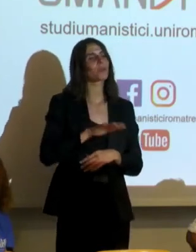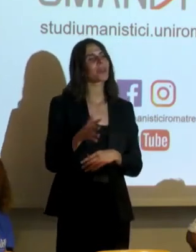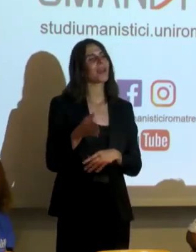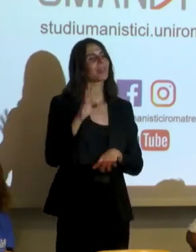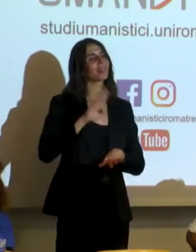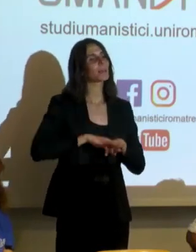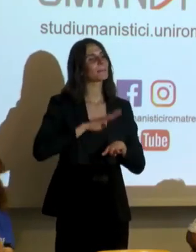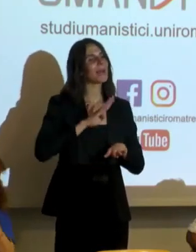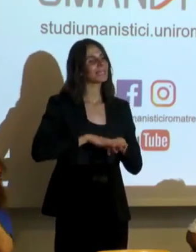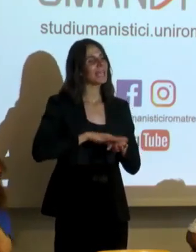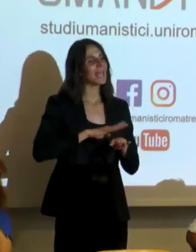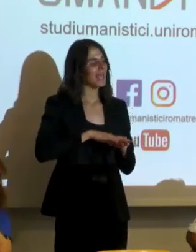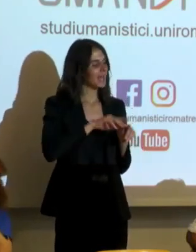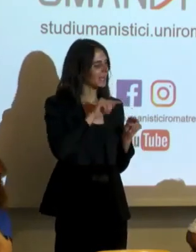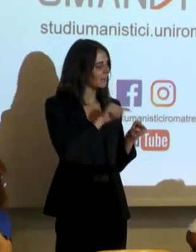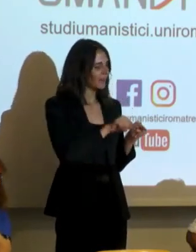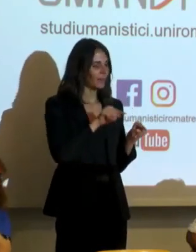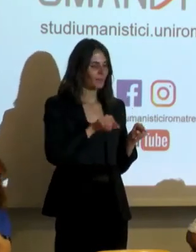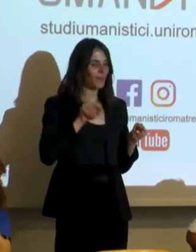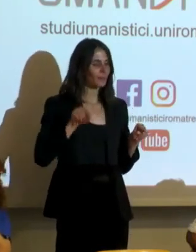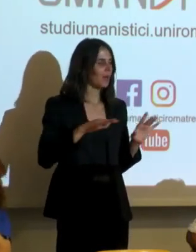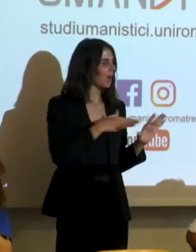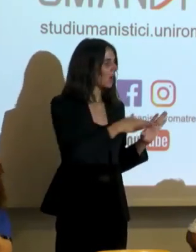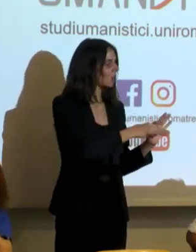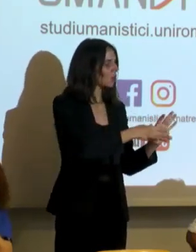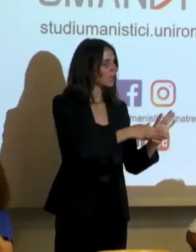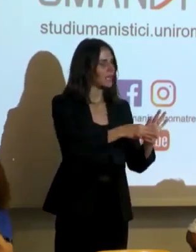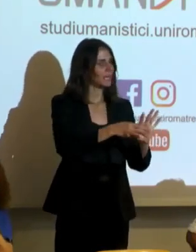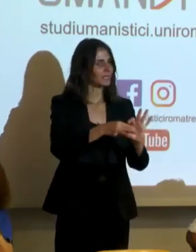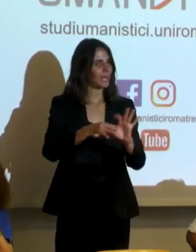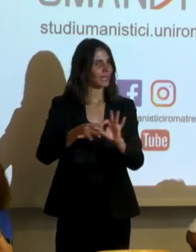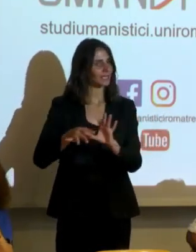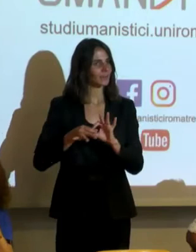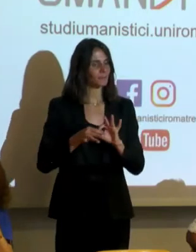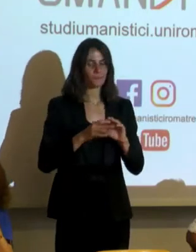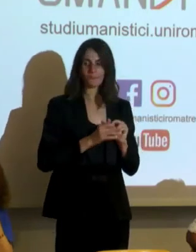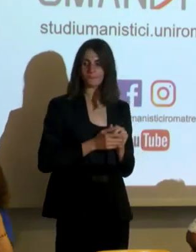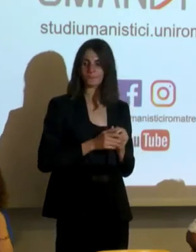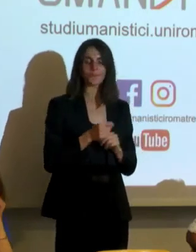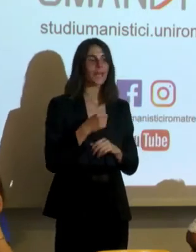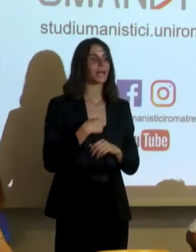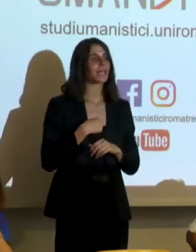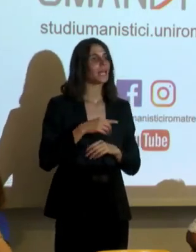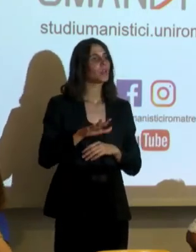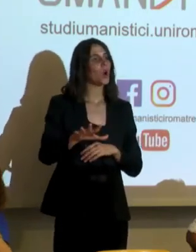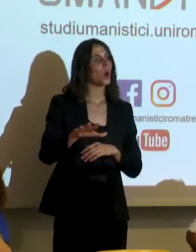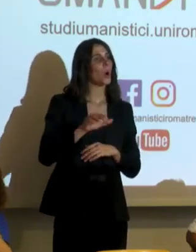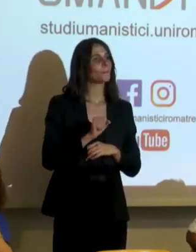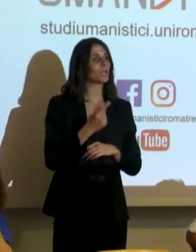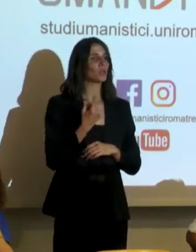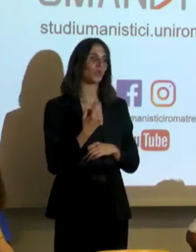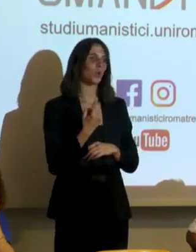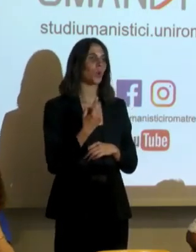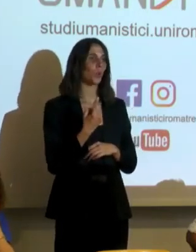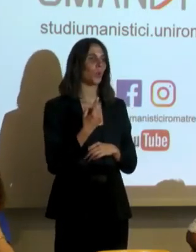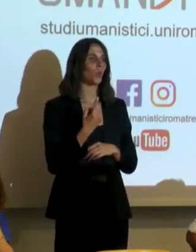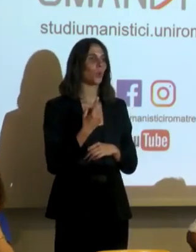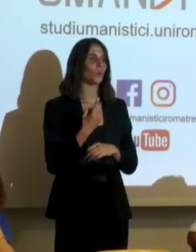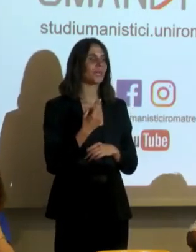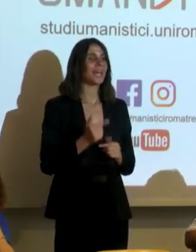fortemente connesse e intrecciate. Ho preso in mano uno dei nostri gadget della giornata di oggi, no? E